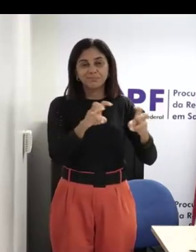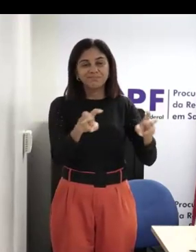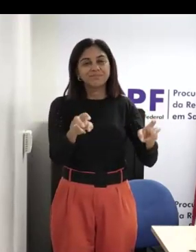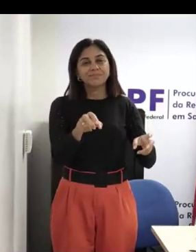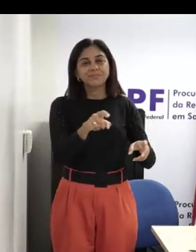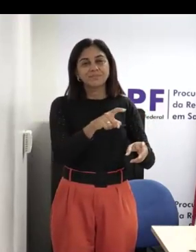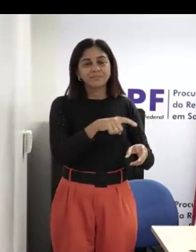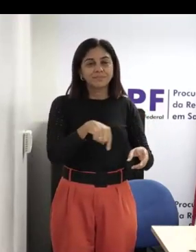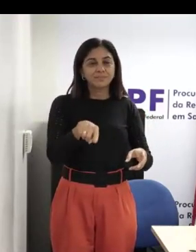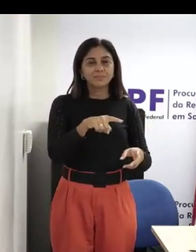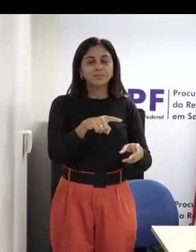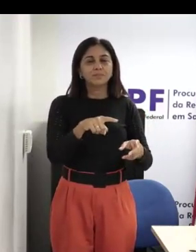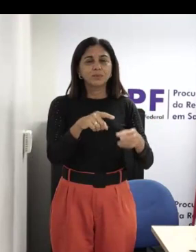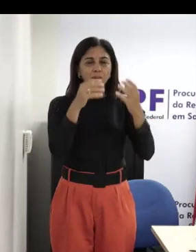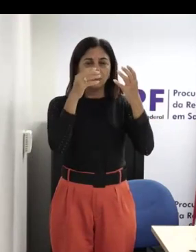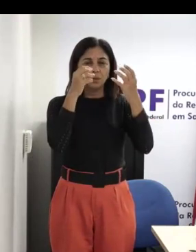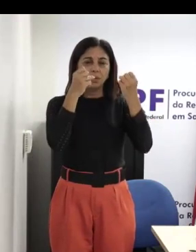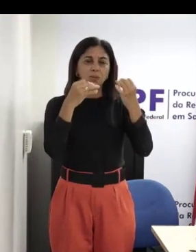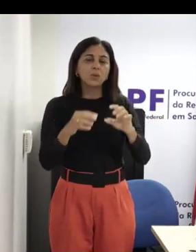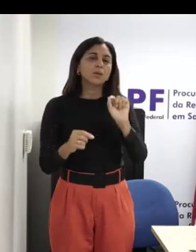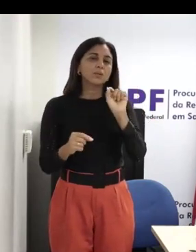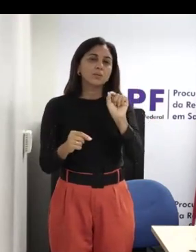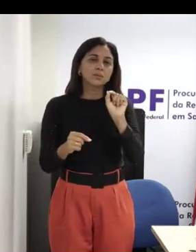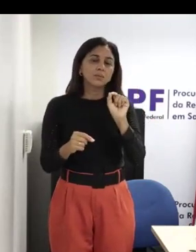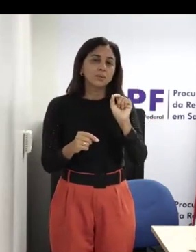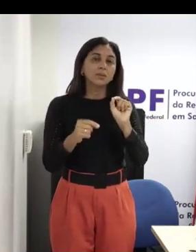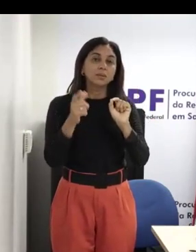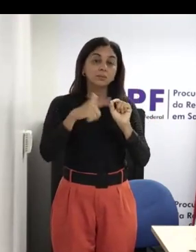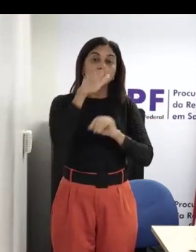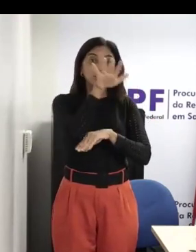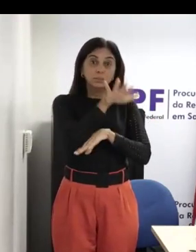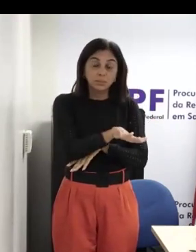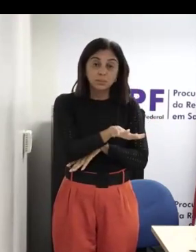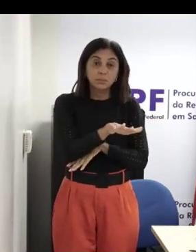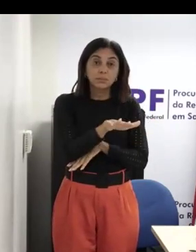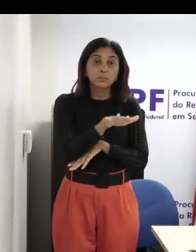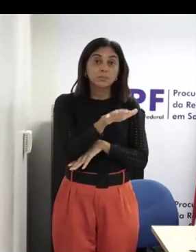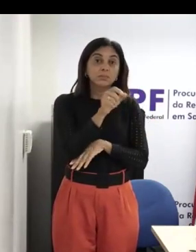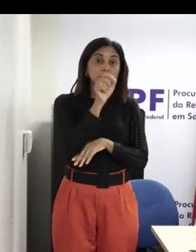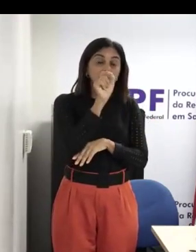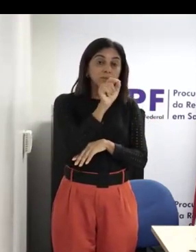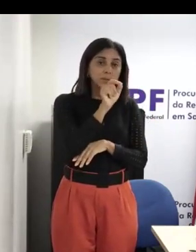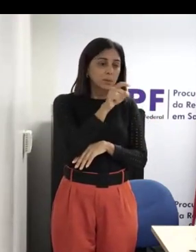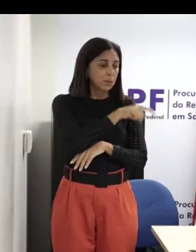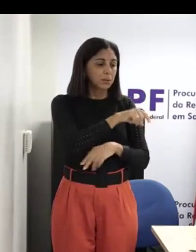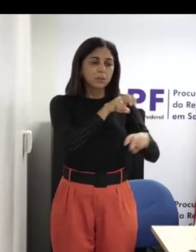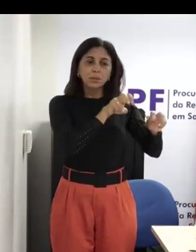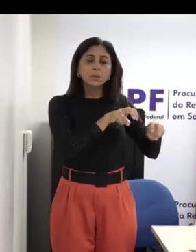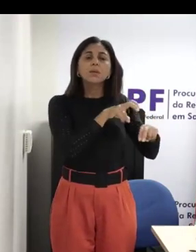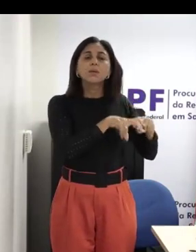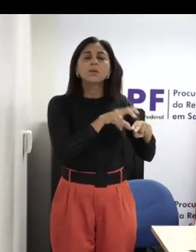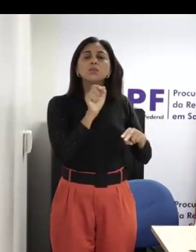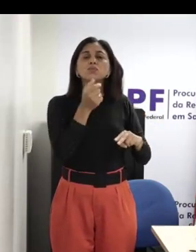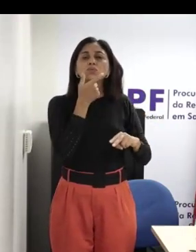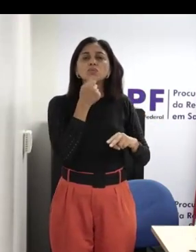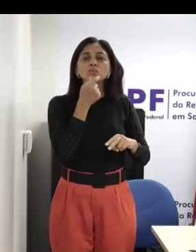da complementaridade de tarde nós vamos ter ter mesas muito interessantes a primeira mesa vai ser com o Dr Eitor Caldas um um